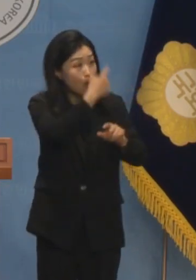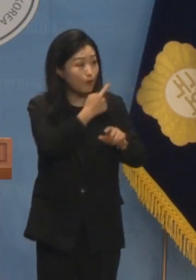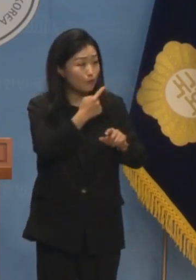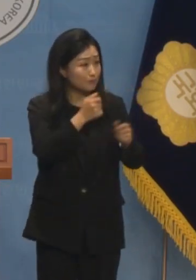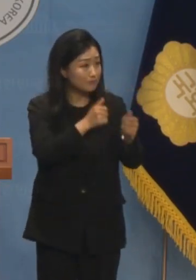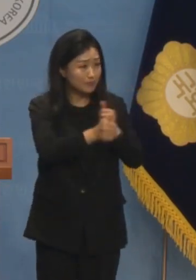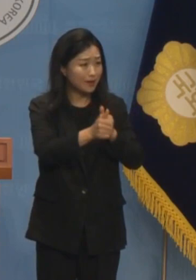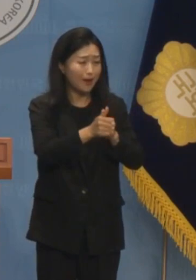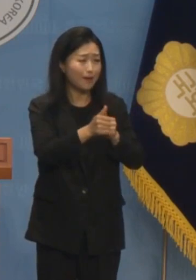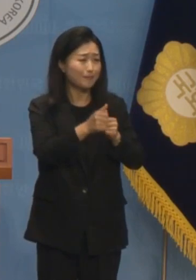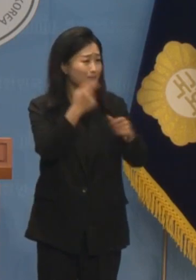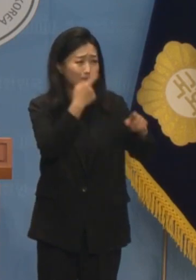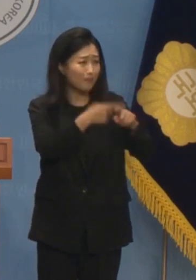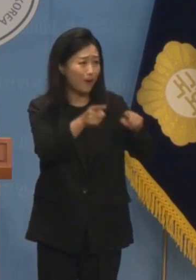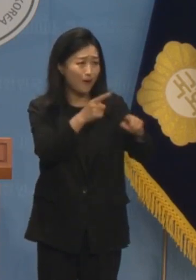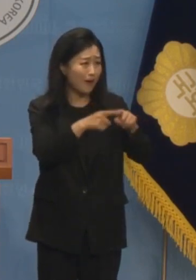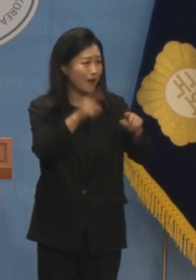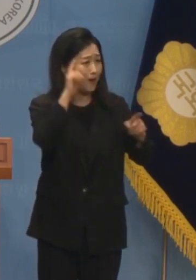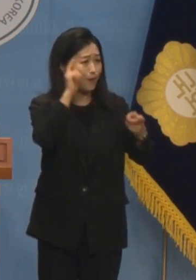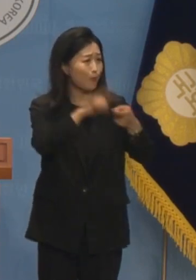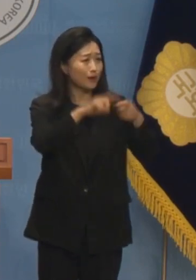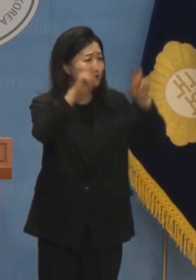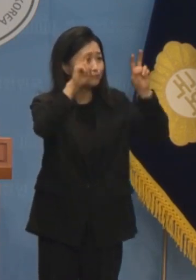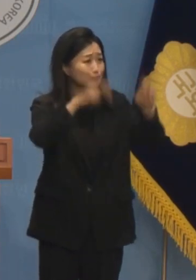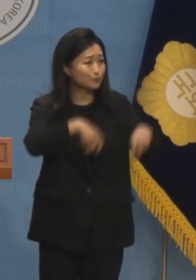없고 평가를 한 적도 없습니다.